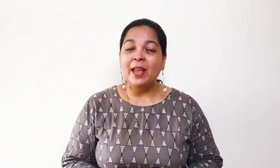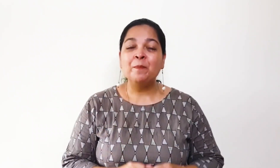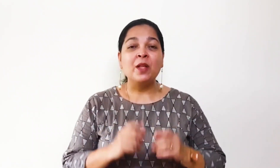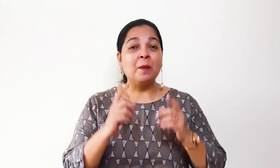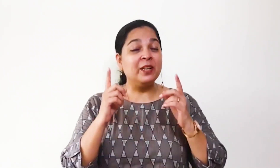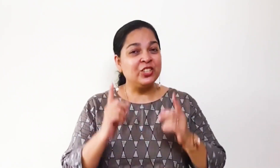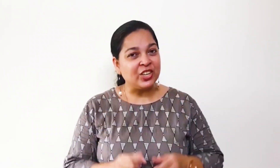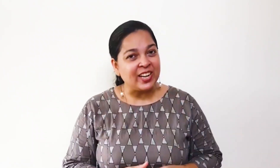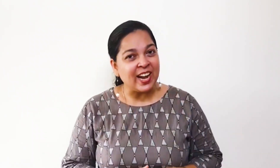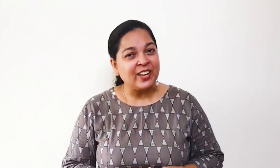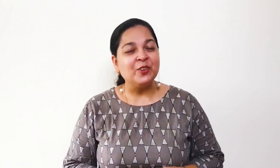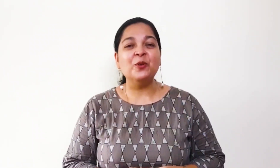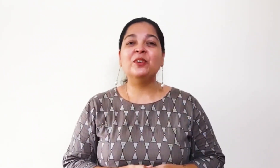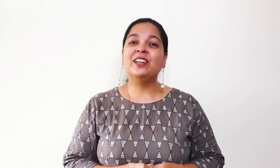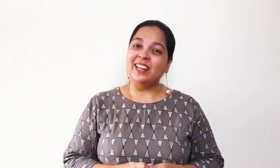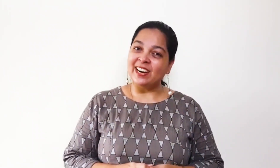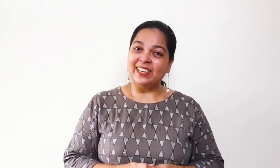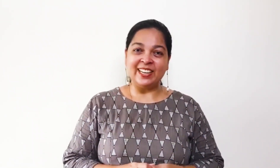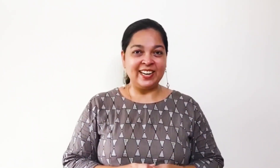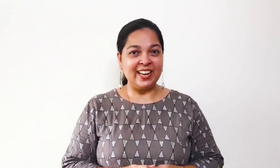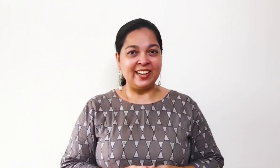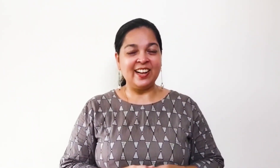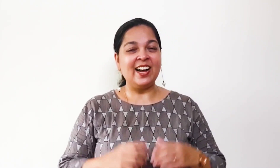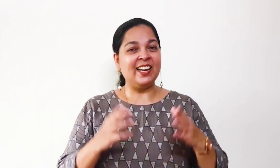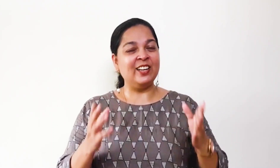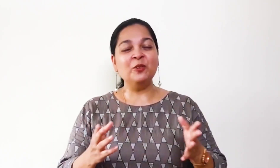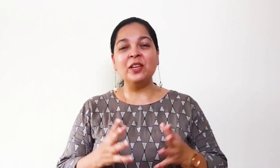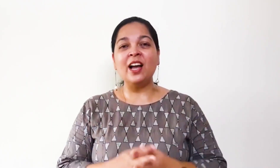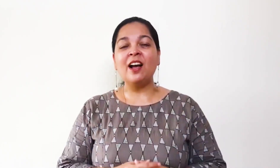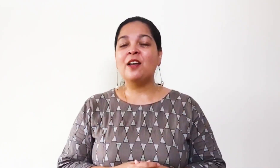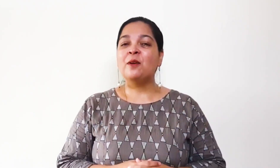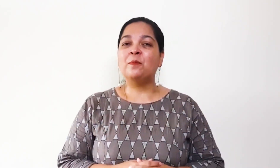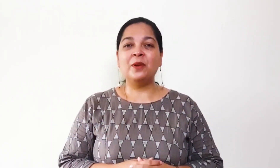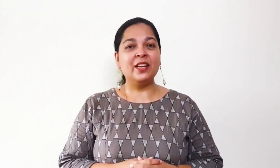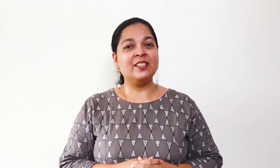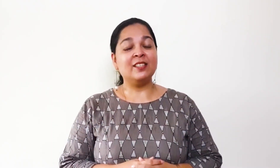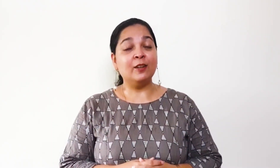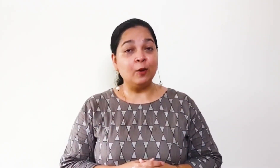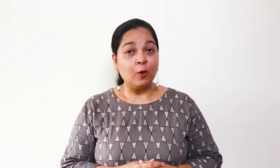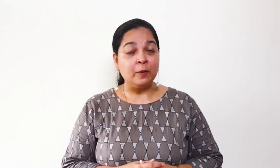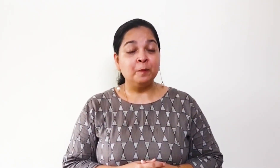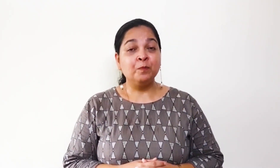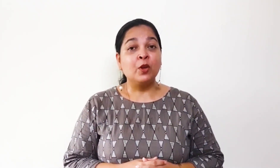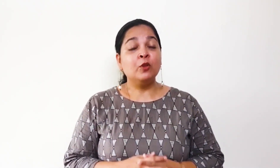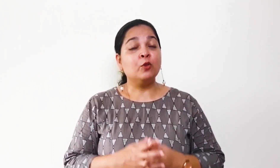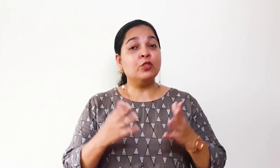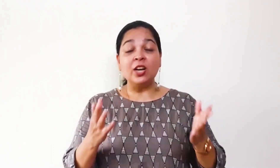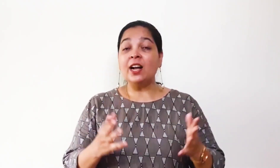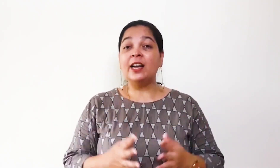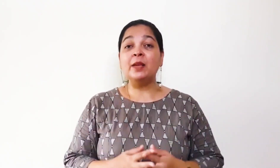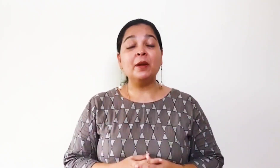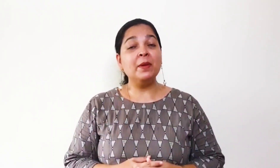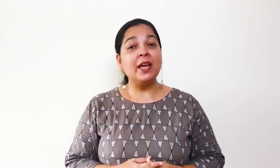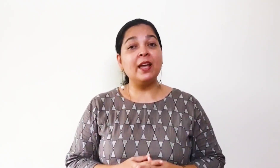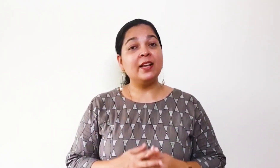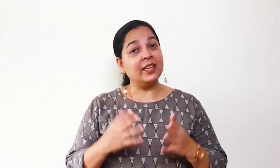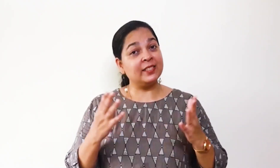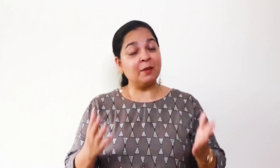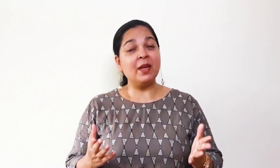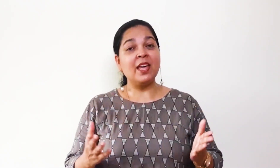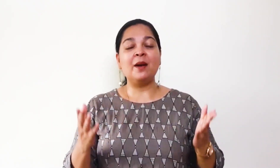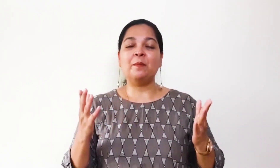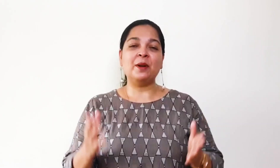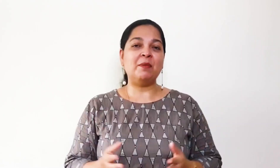समय है चंगाई को ग्रहण करने का, हालेलुया, प्रेज द लॉर्ड। तो जहां कहीं पर भी है